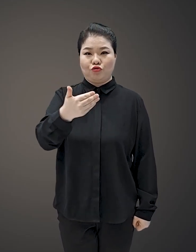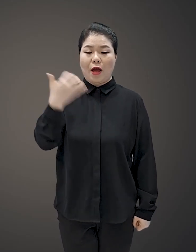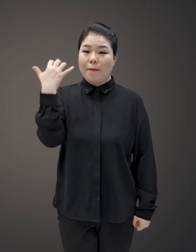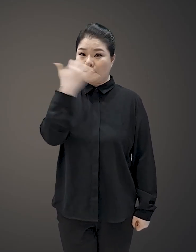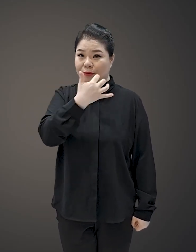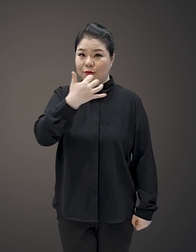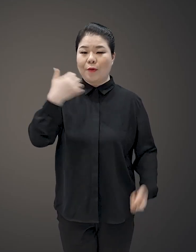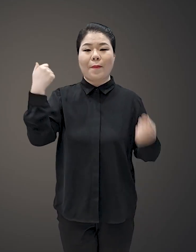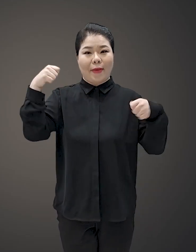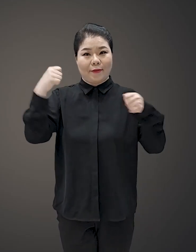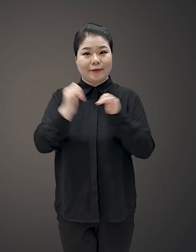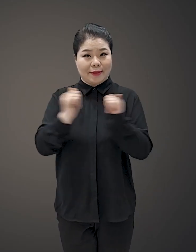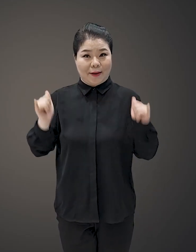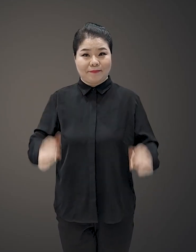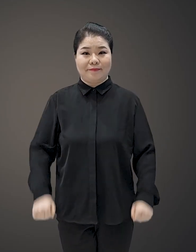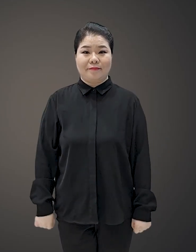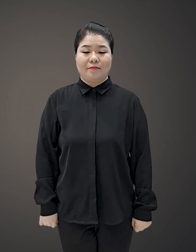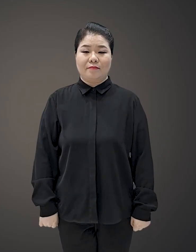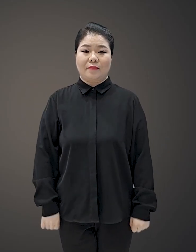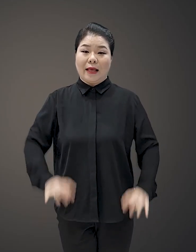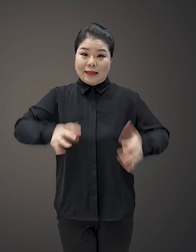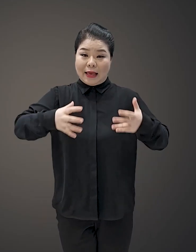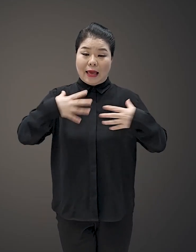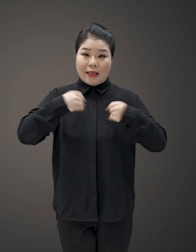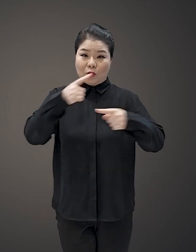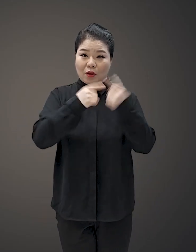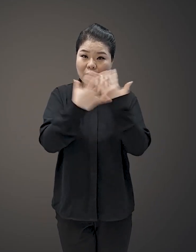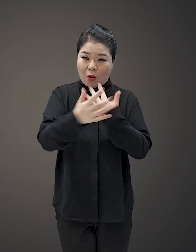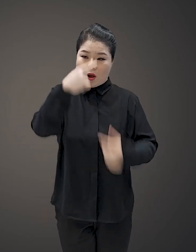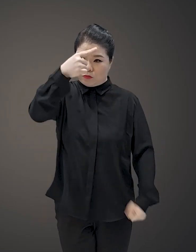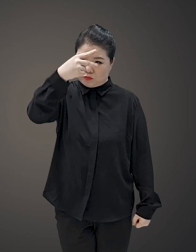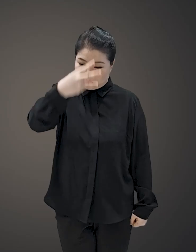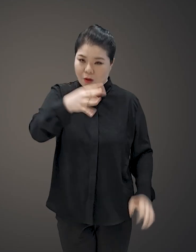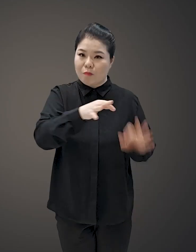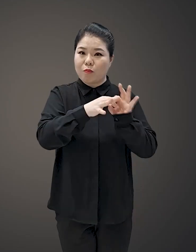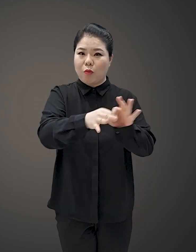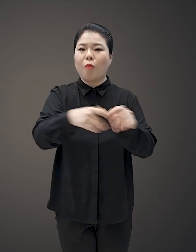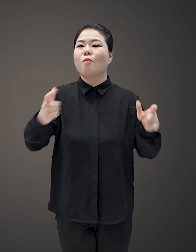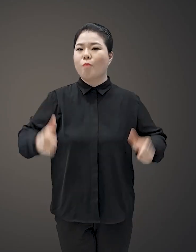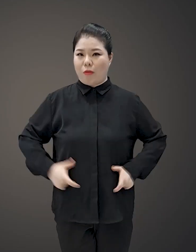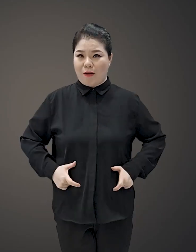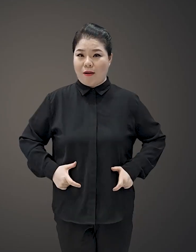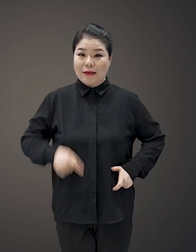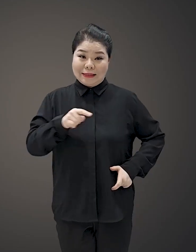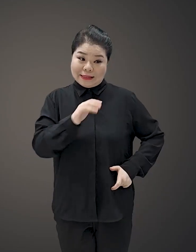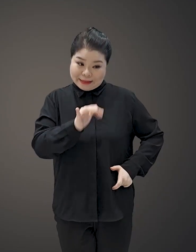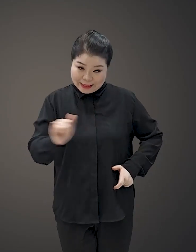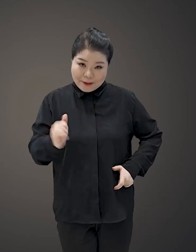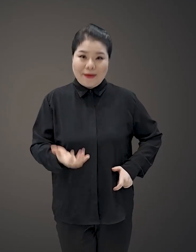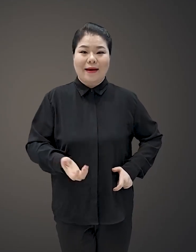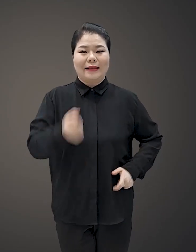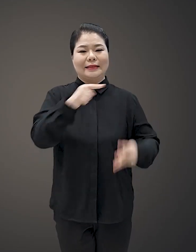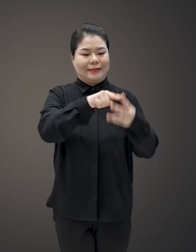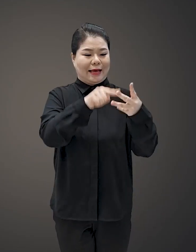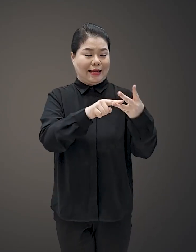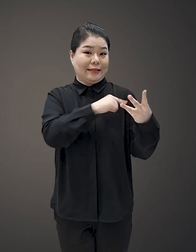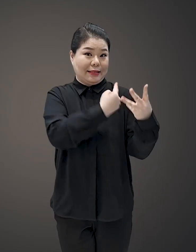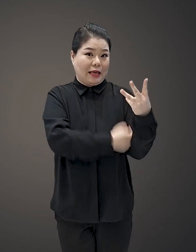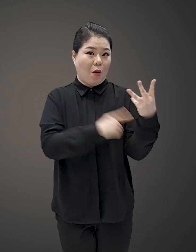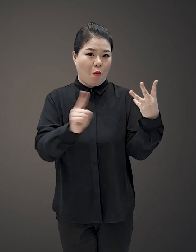직업 포르노 배우, 세계 사우나 대회의 3연속 챔피언. 그가 타고 태어난 세 가지